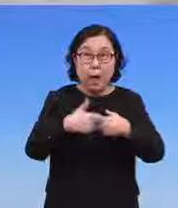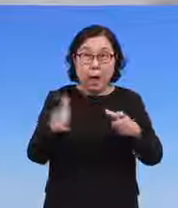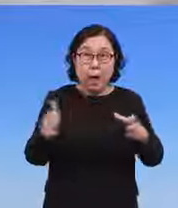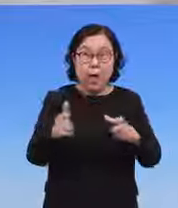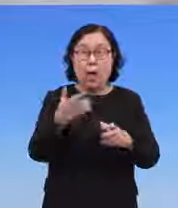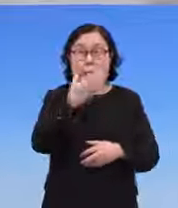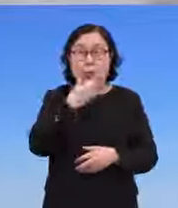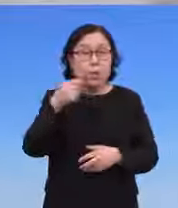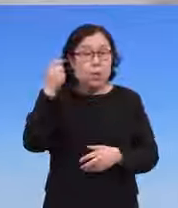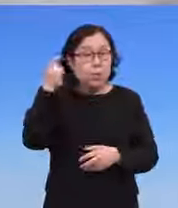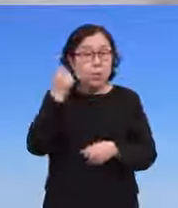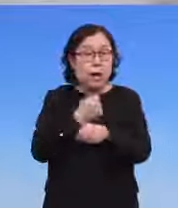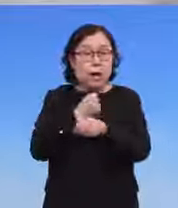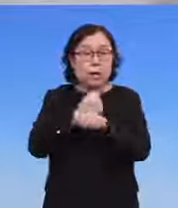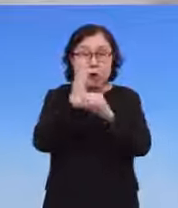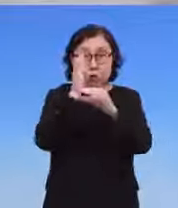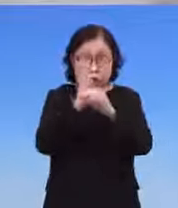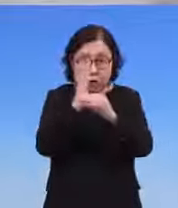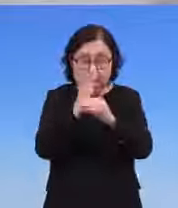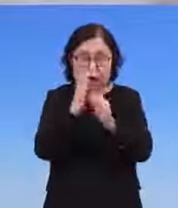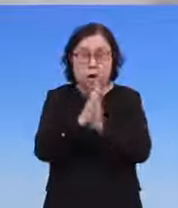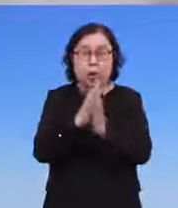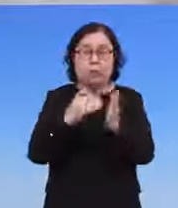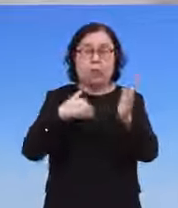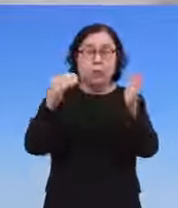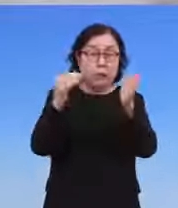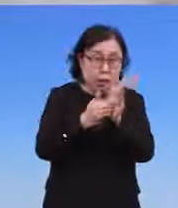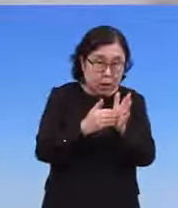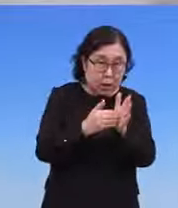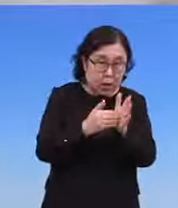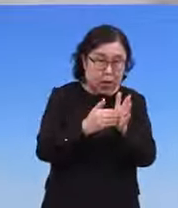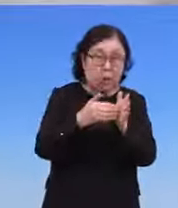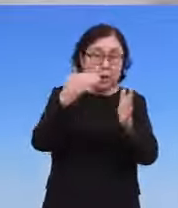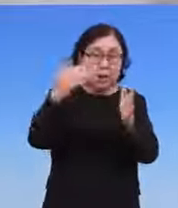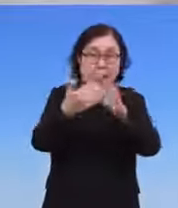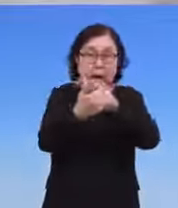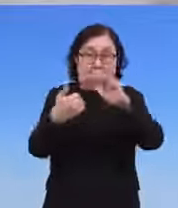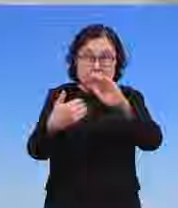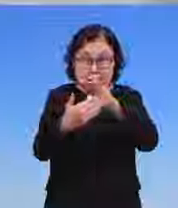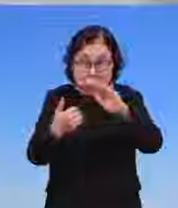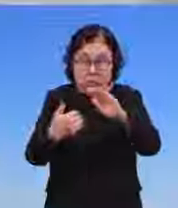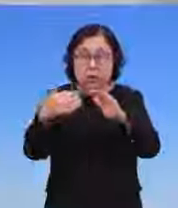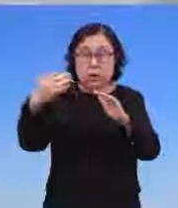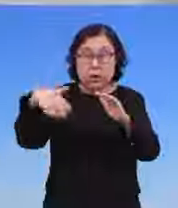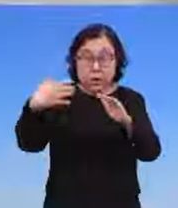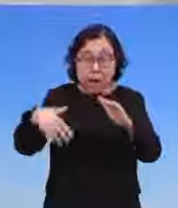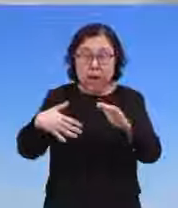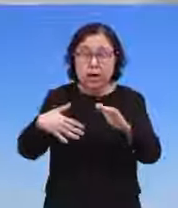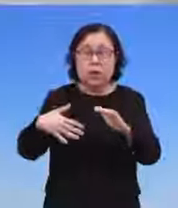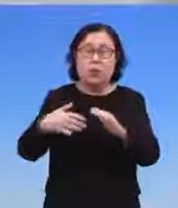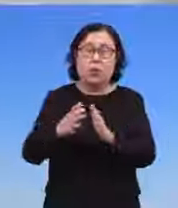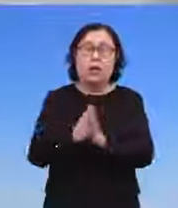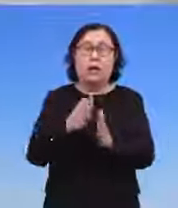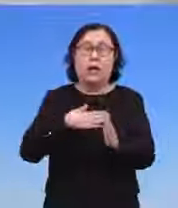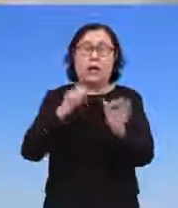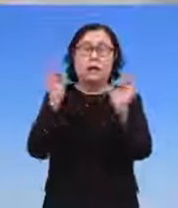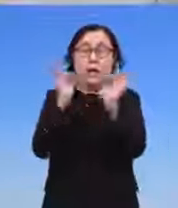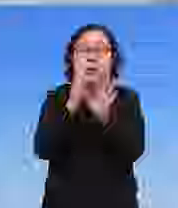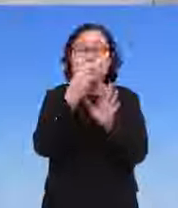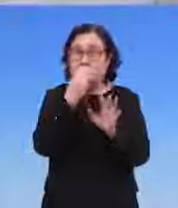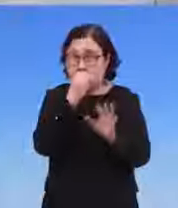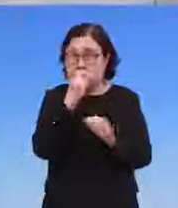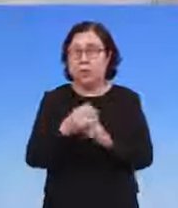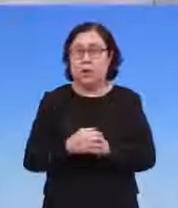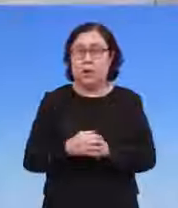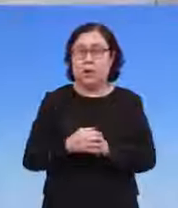안 맺고 그냥 쑥 가면 되는 거예요. 내가 뭐 마가복음은 뭐 마무리해야 되겠다고 해서 무리하게, 그거 아닌 것 같아요. 이게 세례